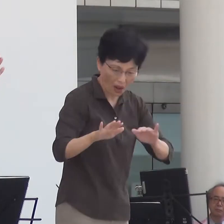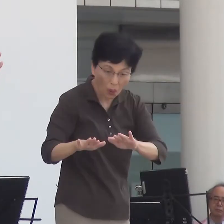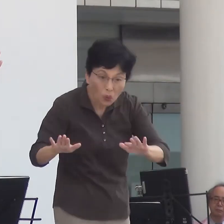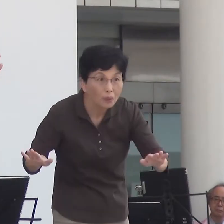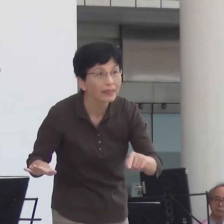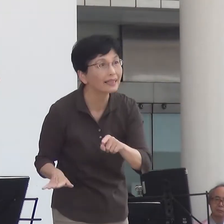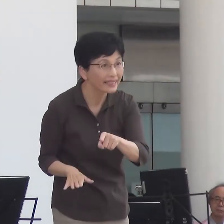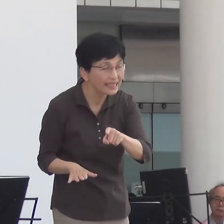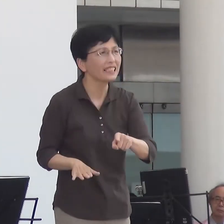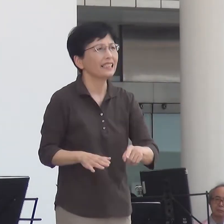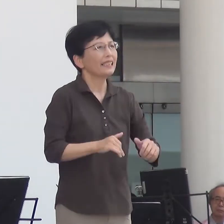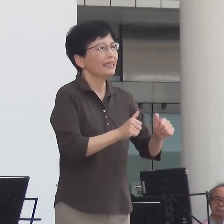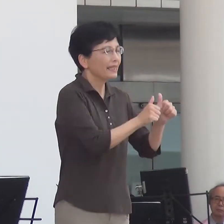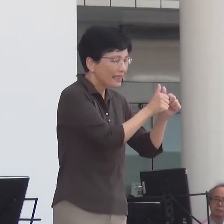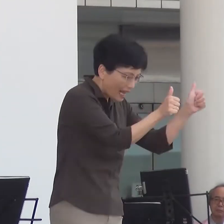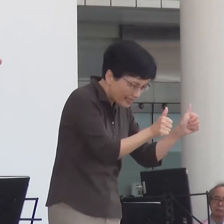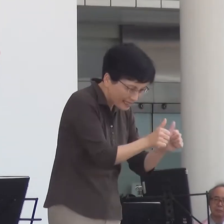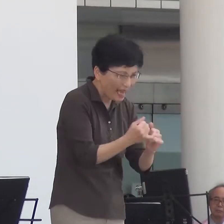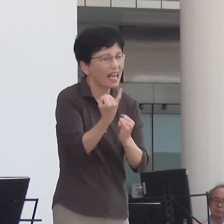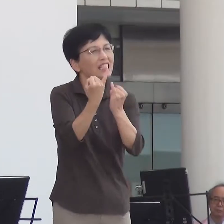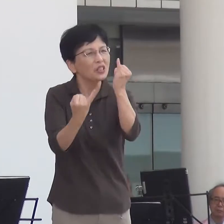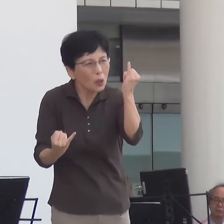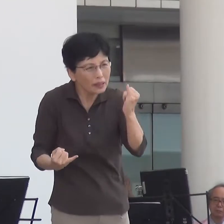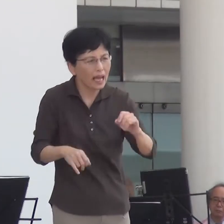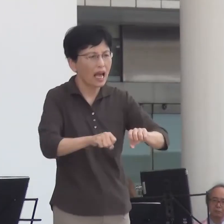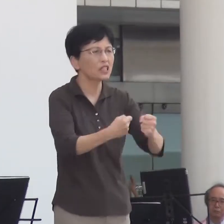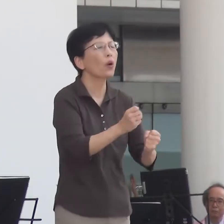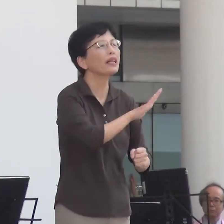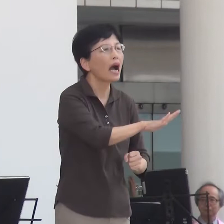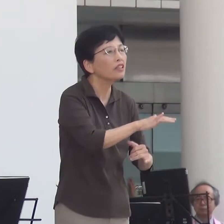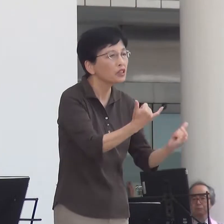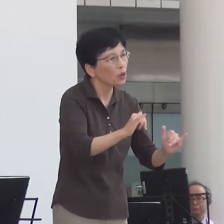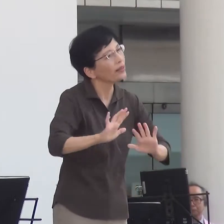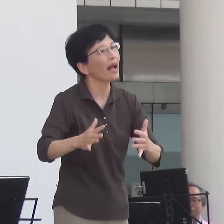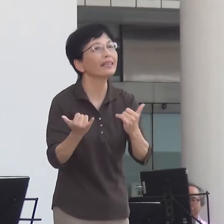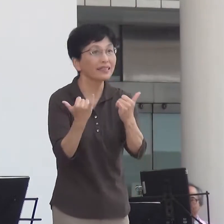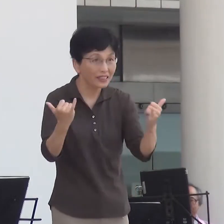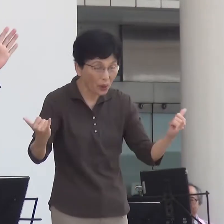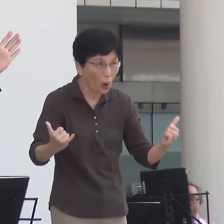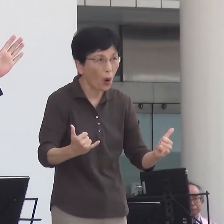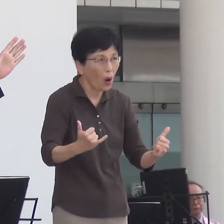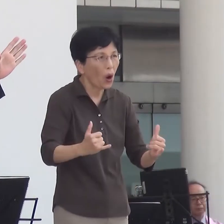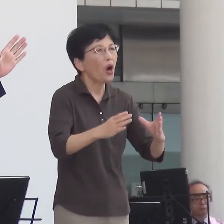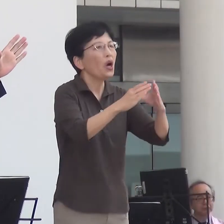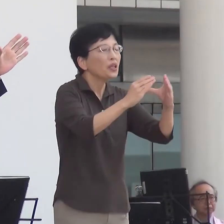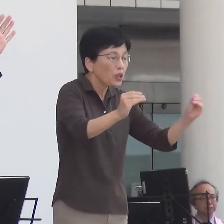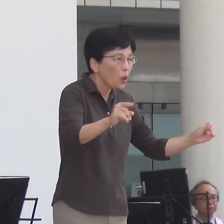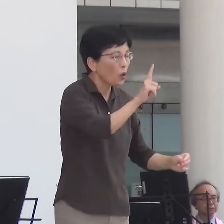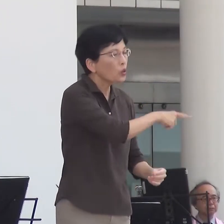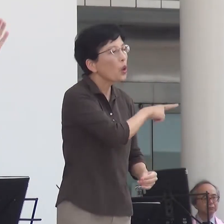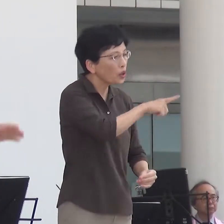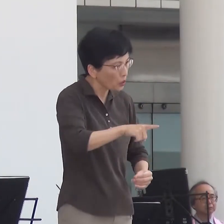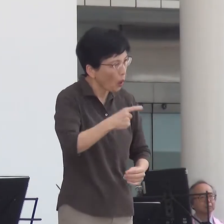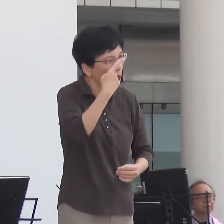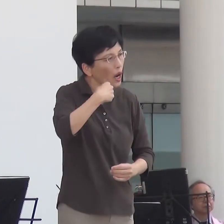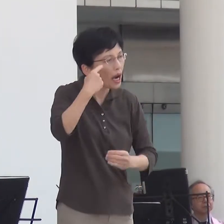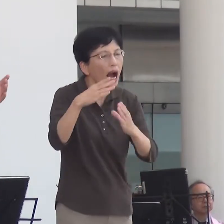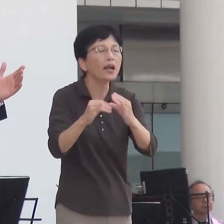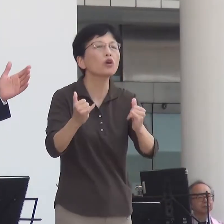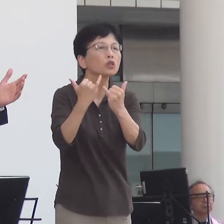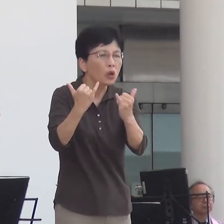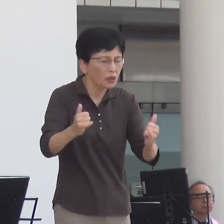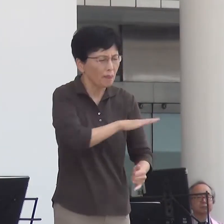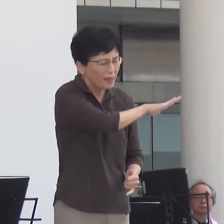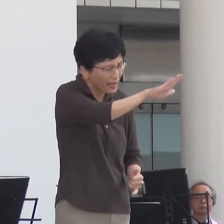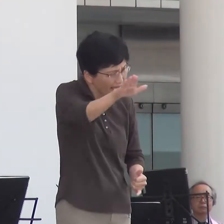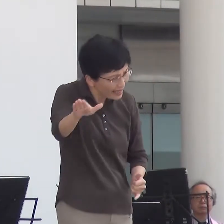ちも男性も女性も、障害のある方もない方も、日本の方もそうでない方も、いろんな方